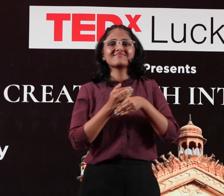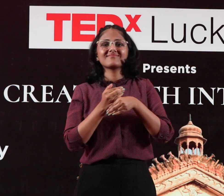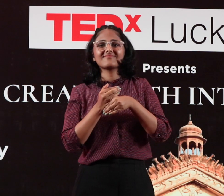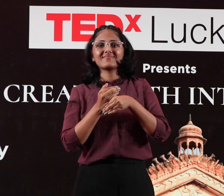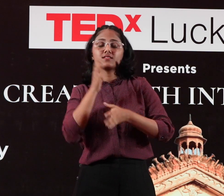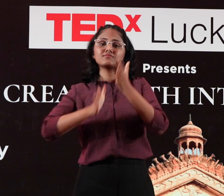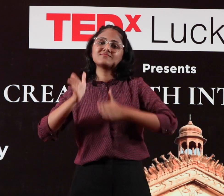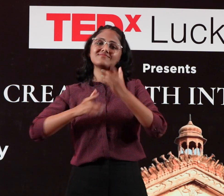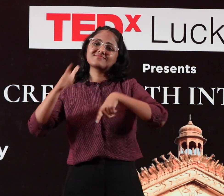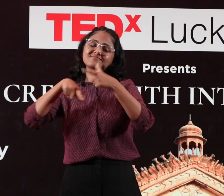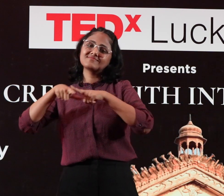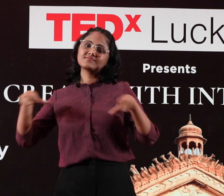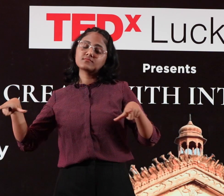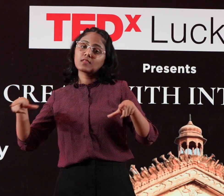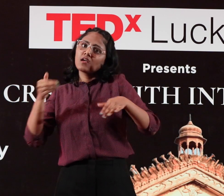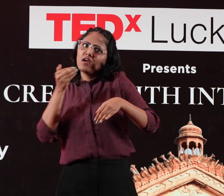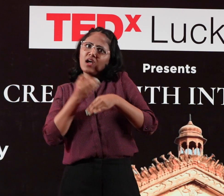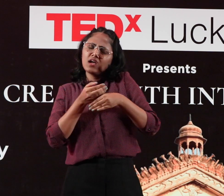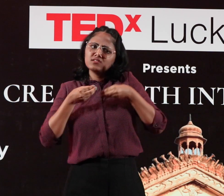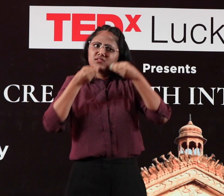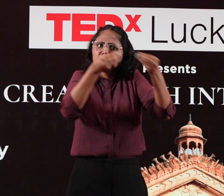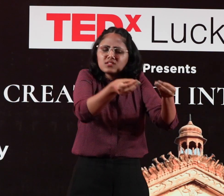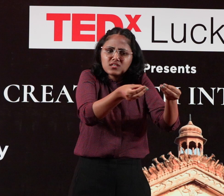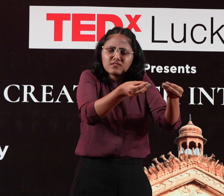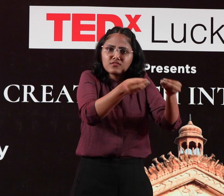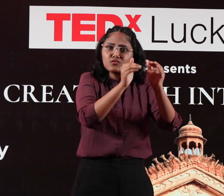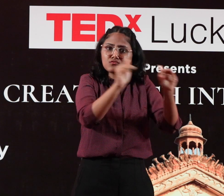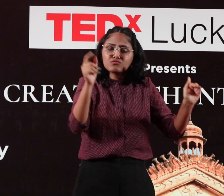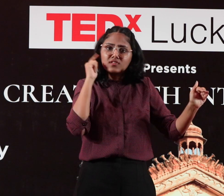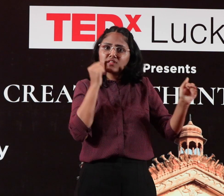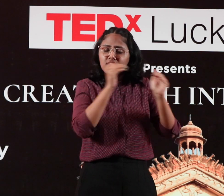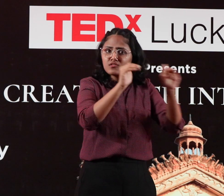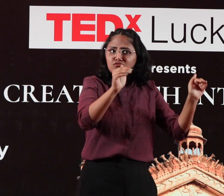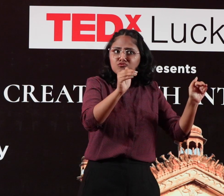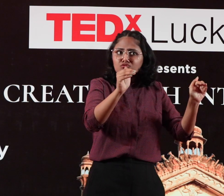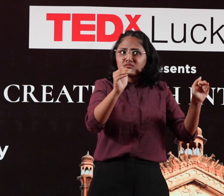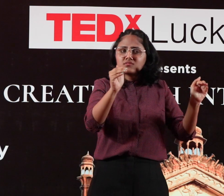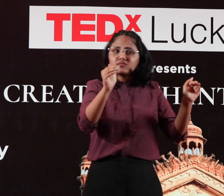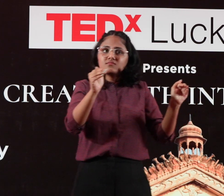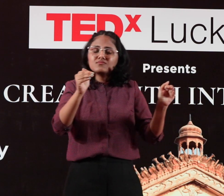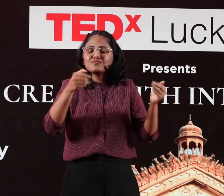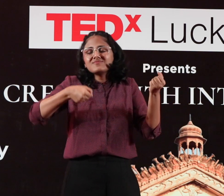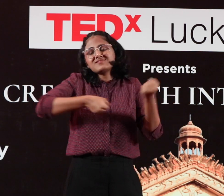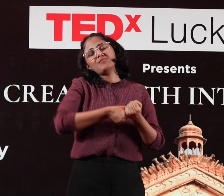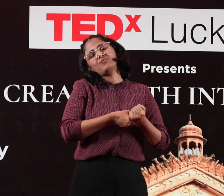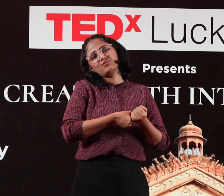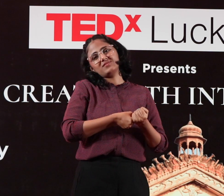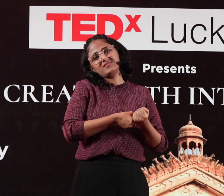और बच्चों को सपोर्ट सिस्टम तैयार करता है थ्रू सेंसिटाइजिंग एंड इमोशन, जो इन बच्चों को, इन टीचर्स को जरूरत पड़ता है। तो वो दूसरा पार्ट है पिलर